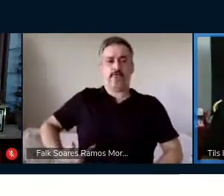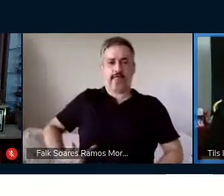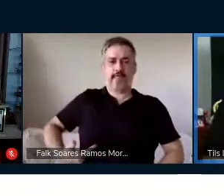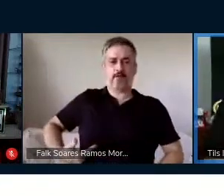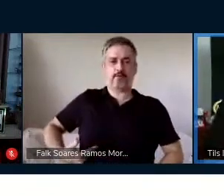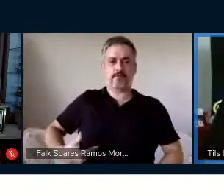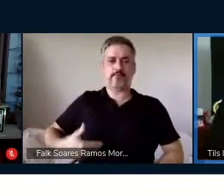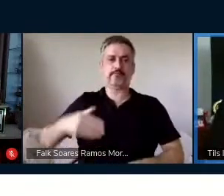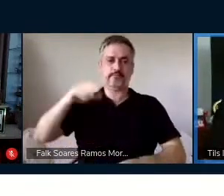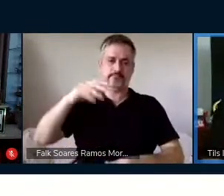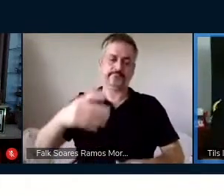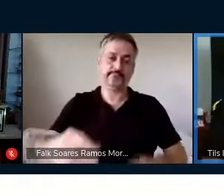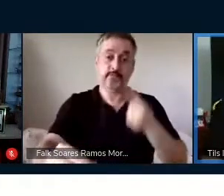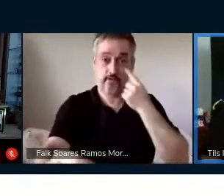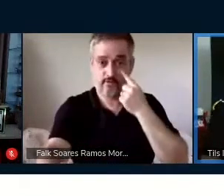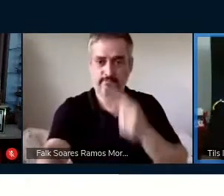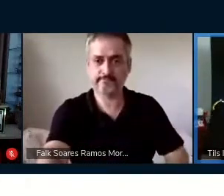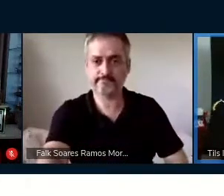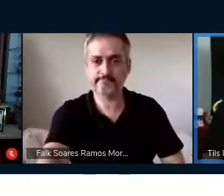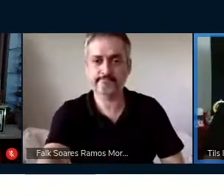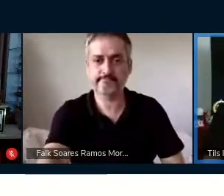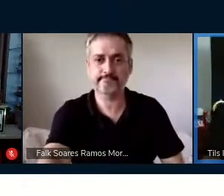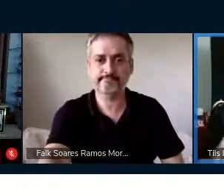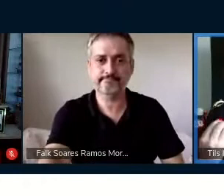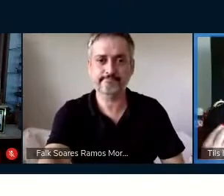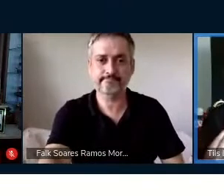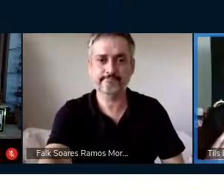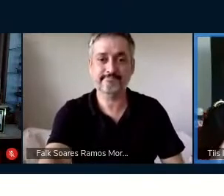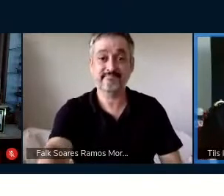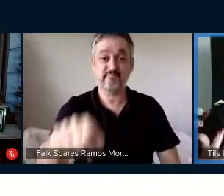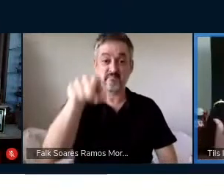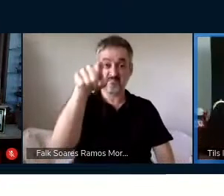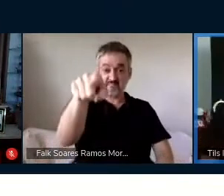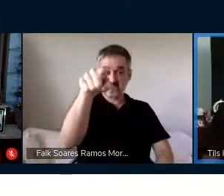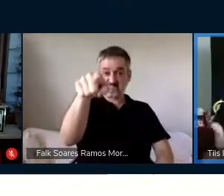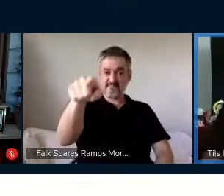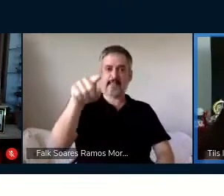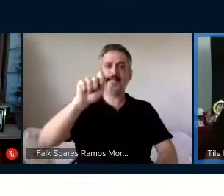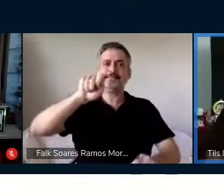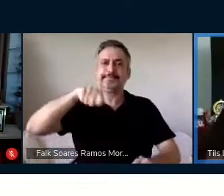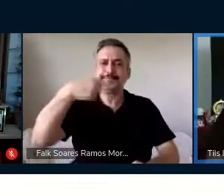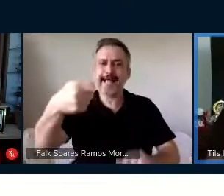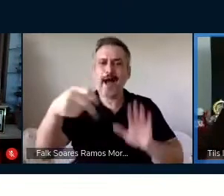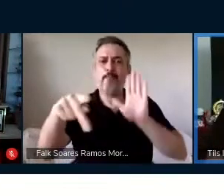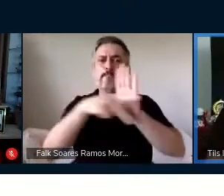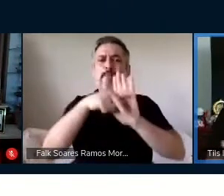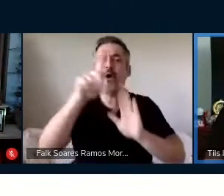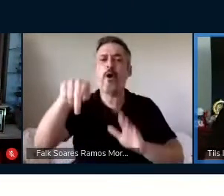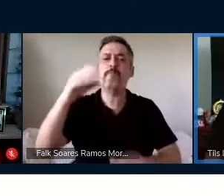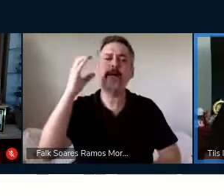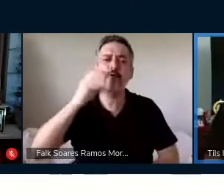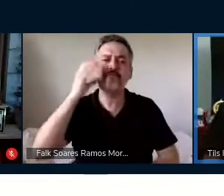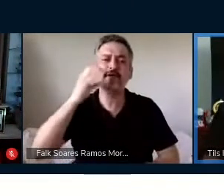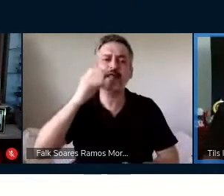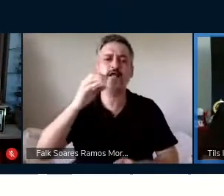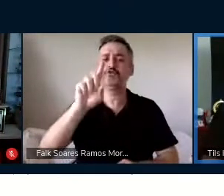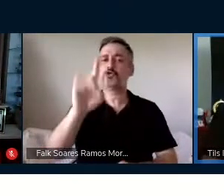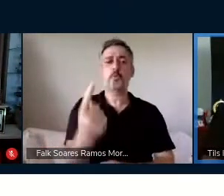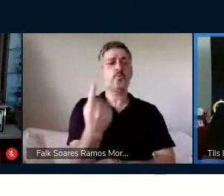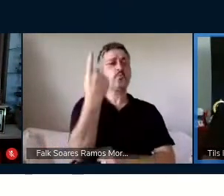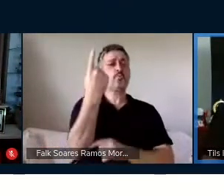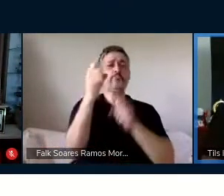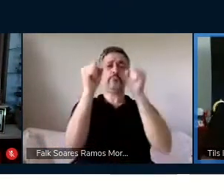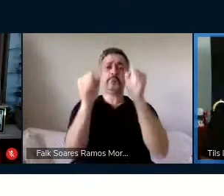de um léxico comum da língua de sinais, do que um léxico de especialidade que pudesse remeter ao conceito. E aqui nós temos a definição